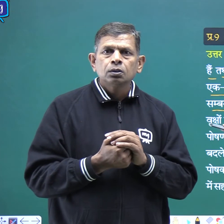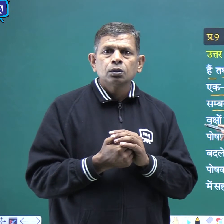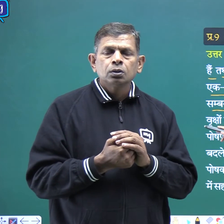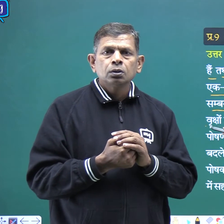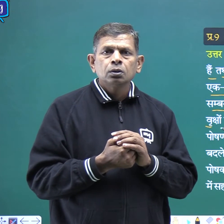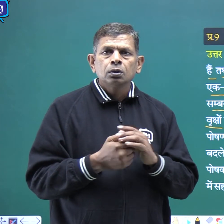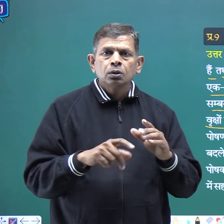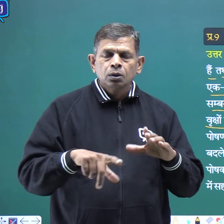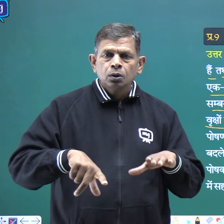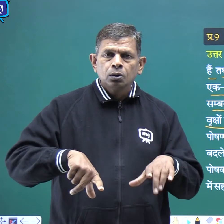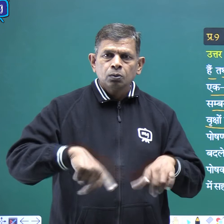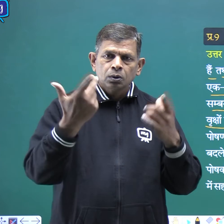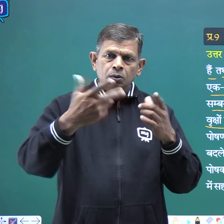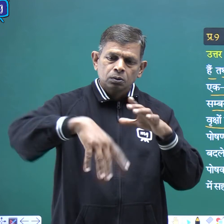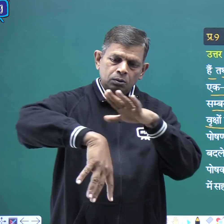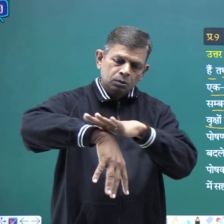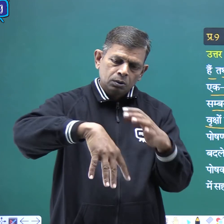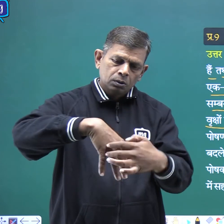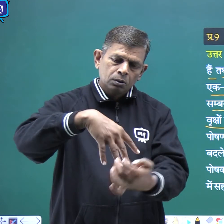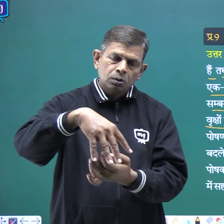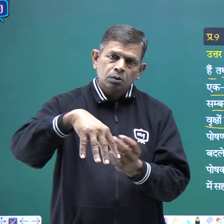वृक्षों की जड़ों में